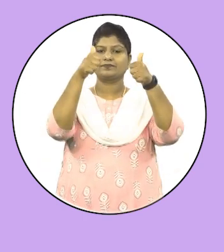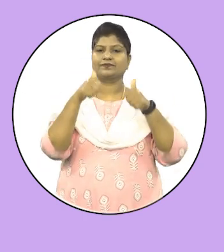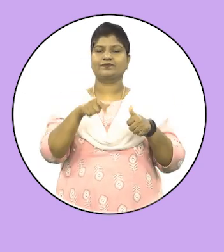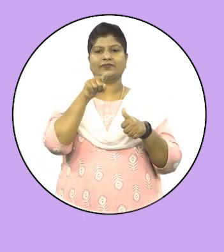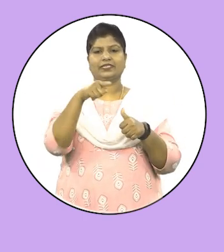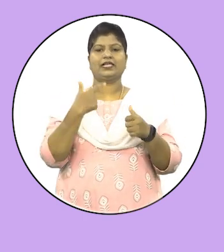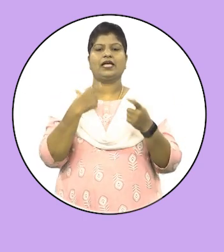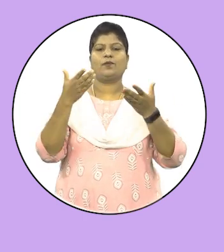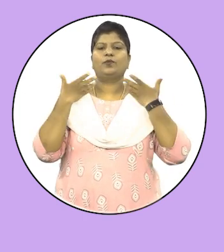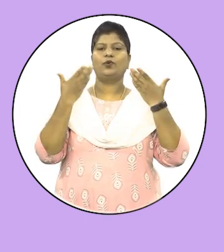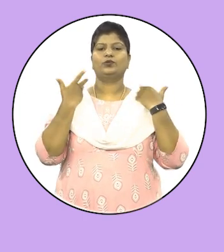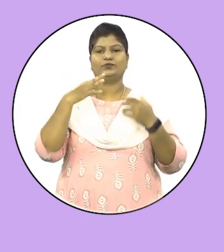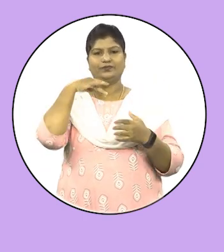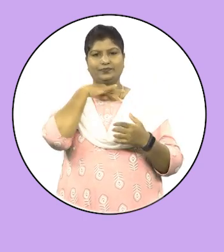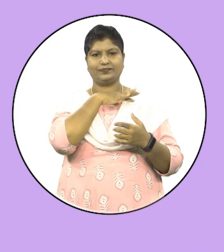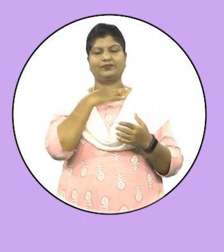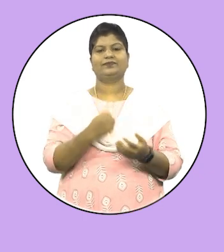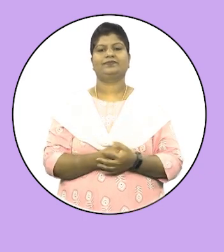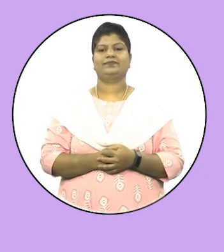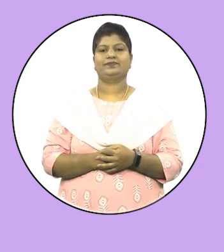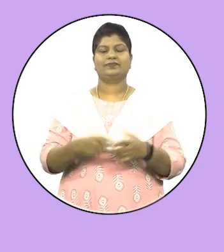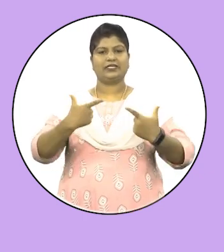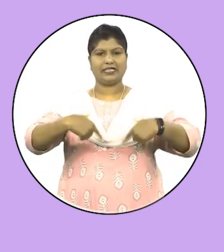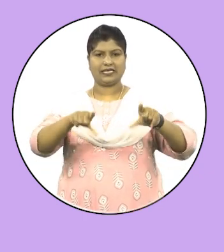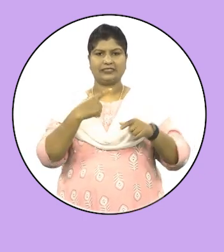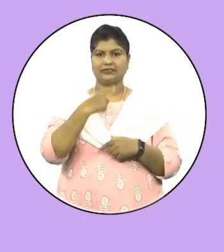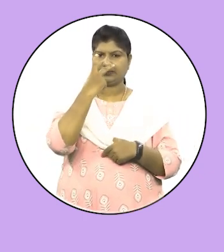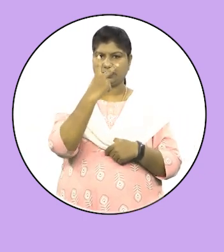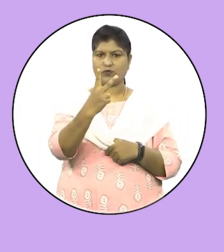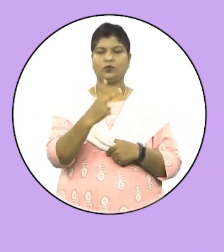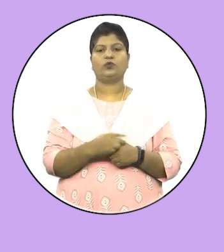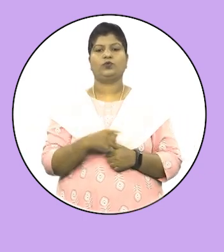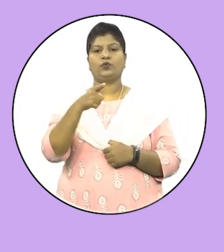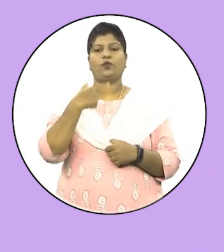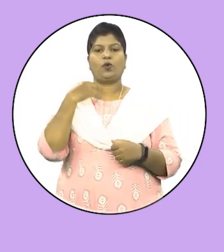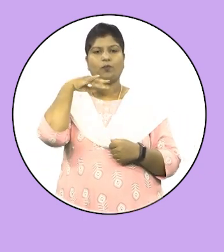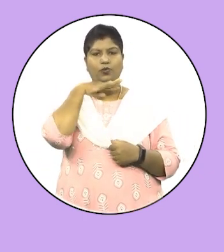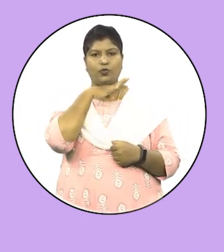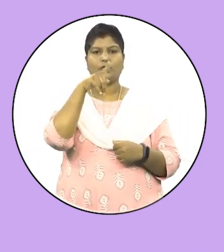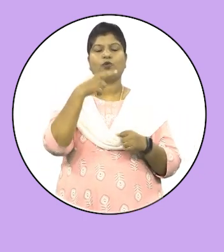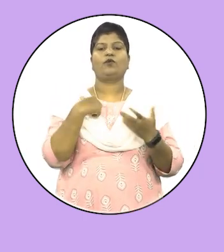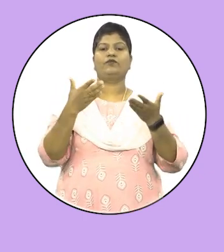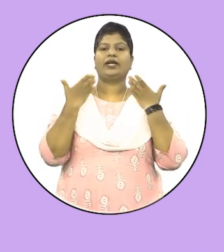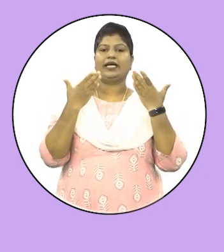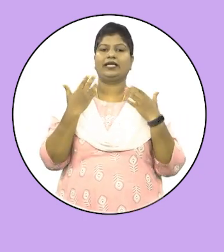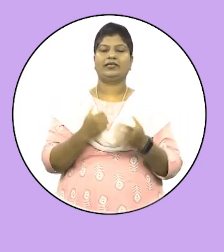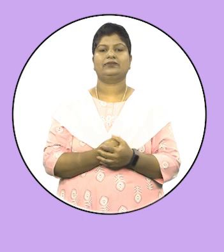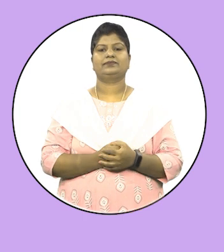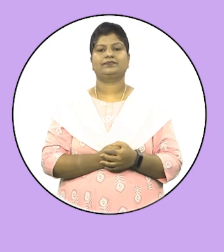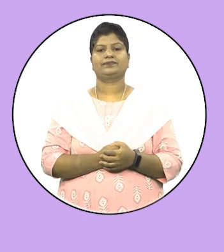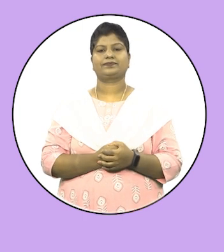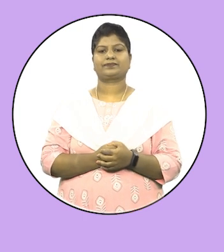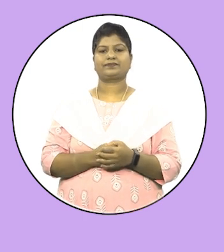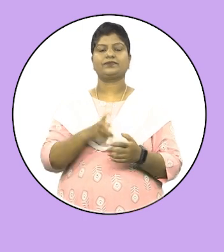परिणाम स्वरूप प्रदूषण होता है। आइए वायु, जल और मिट्टी के प्रदूषण पर एक